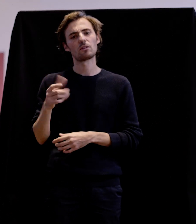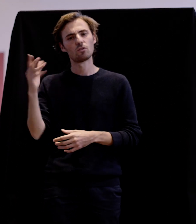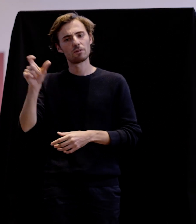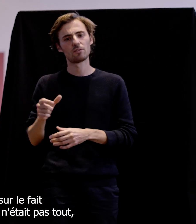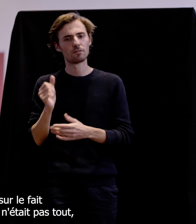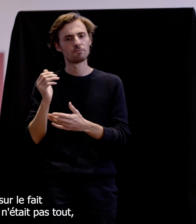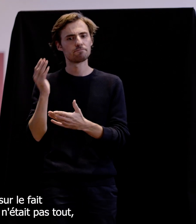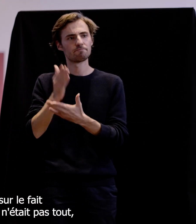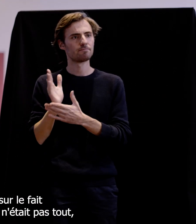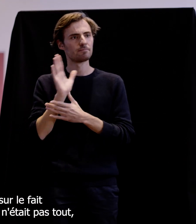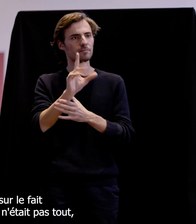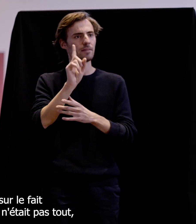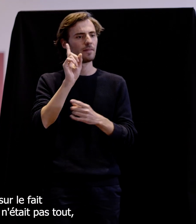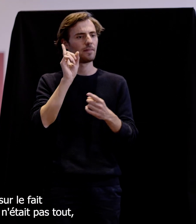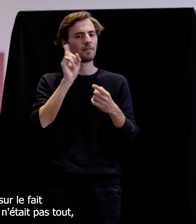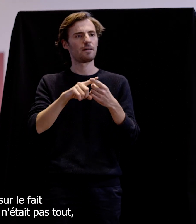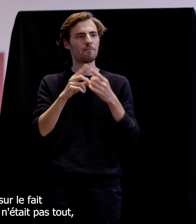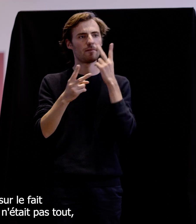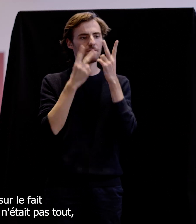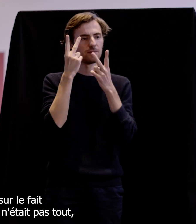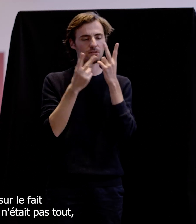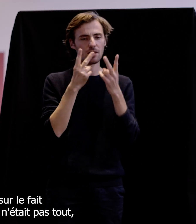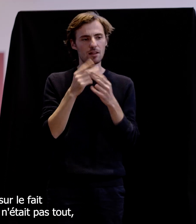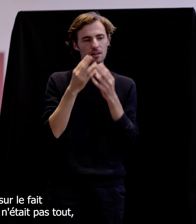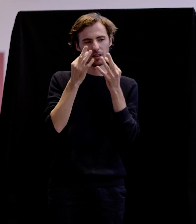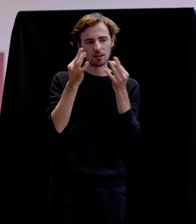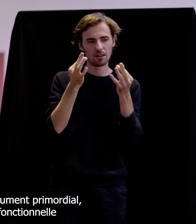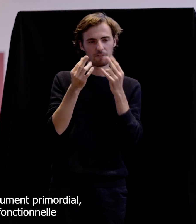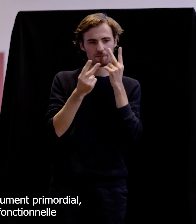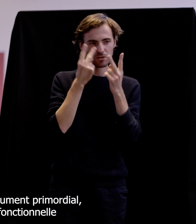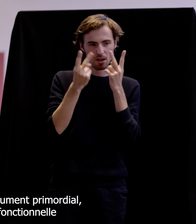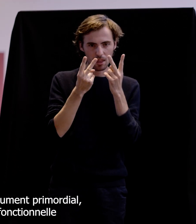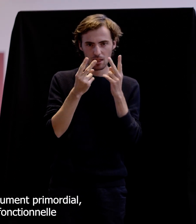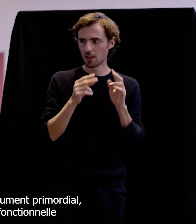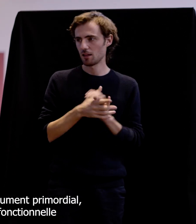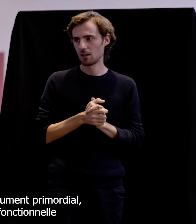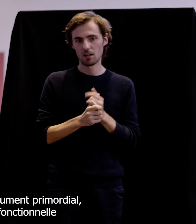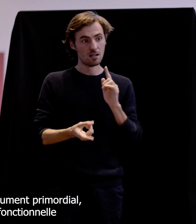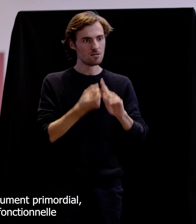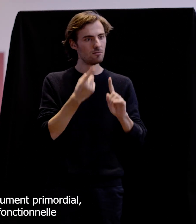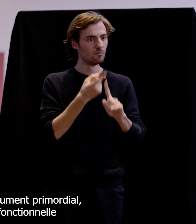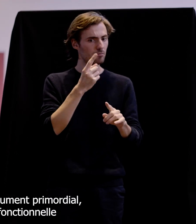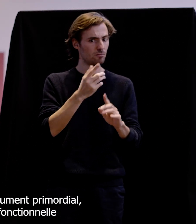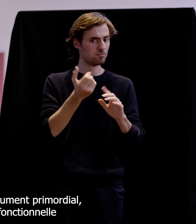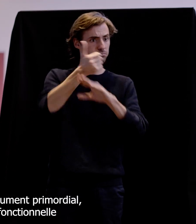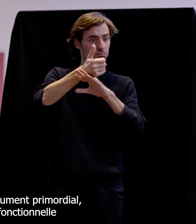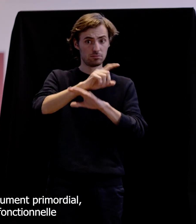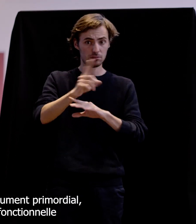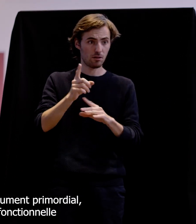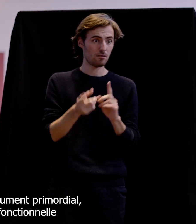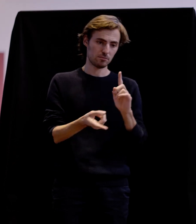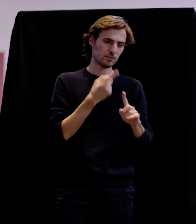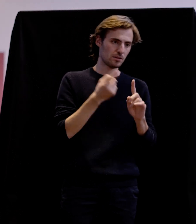vision, qui a insisté sur le fait que l'acuité visuelle n'était pas tout, que ce qui était absolument primordial, c'était la